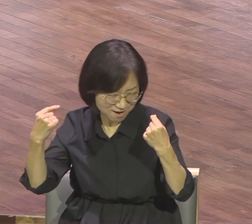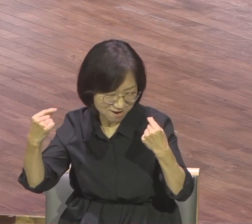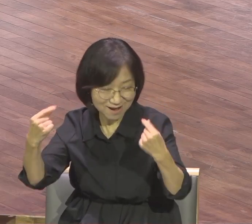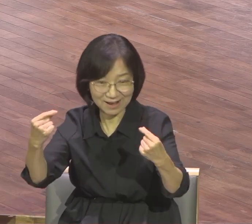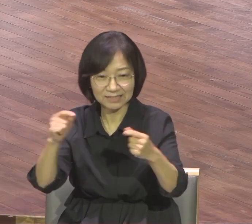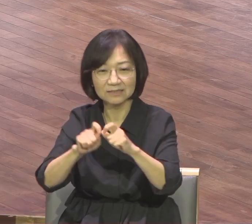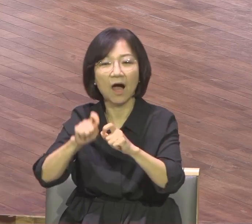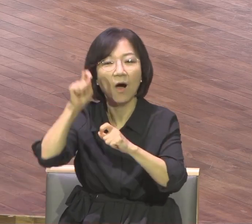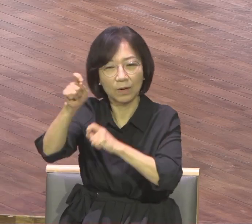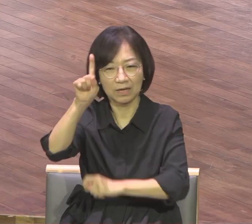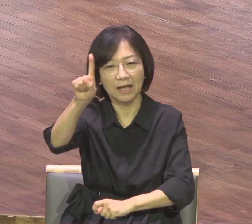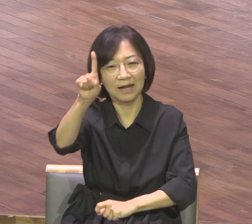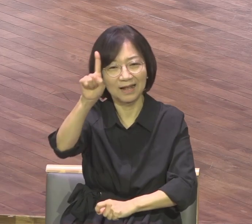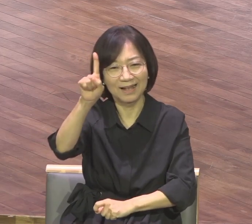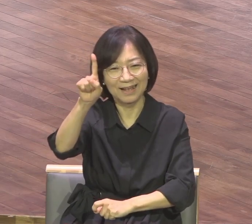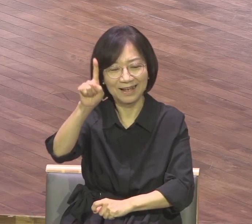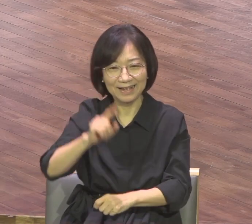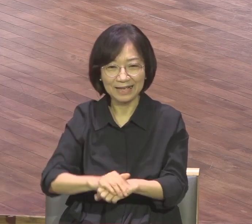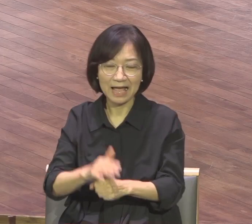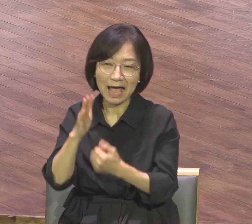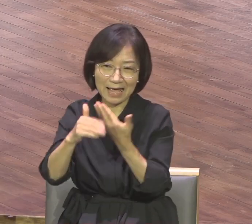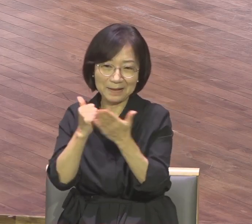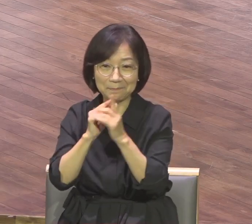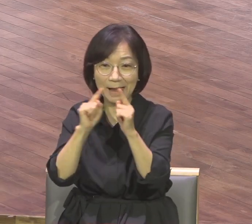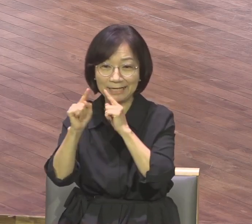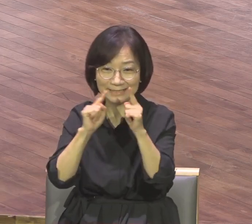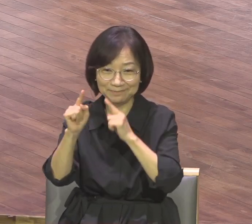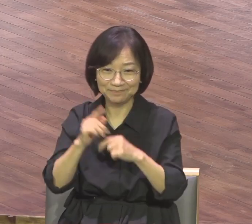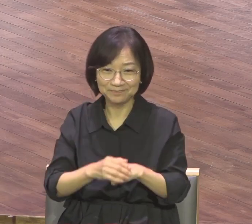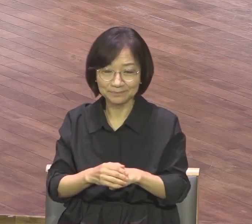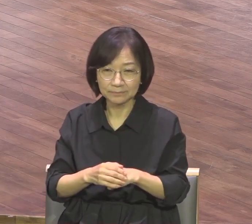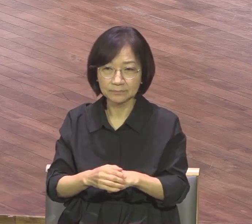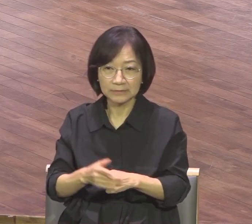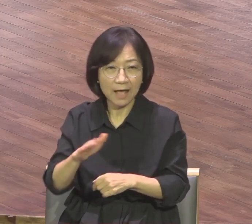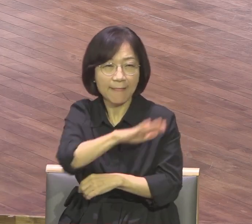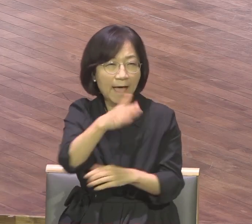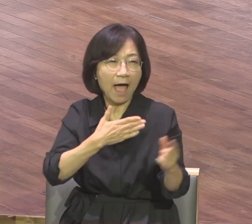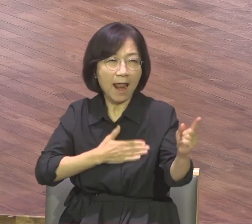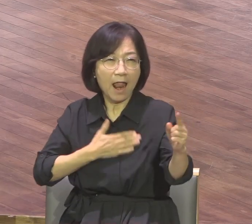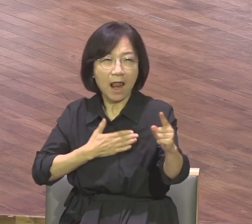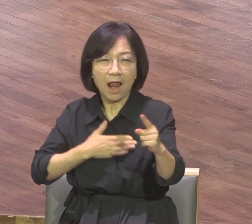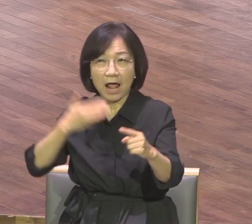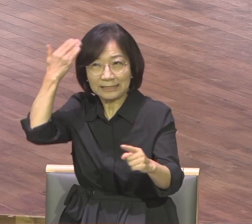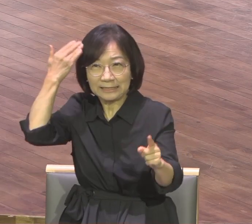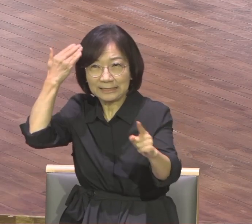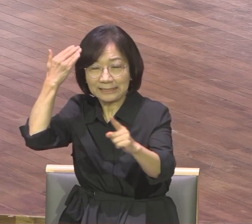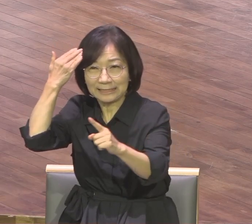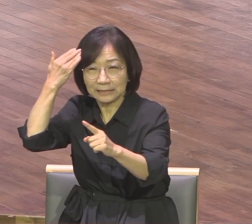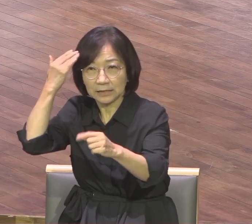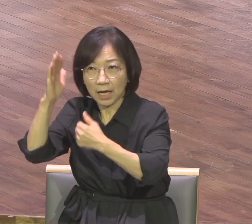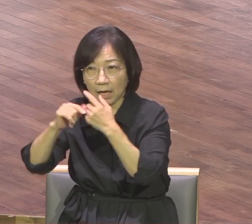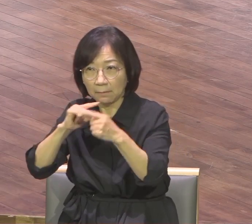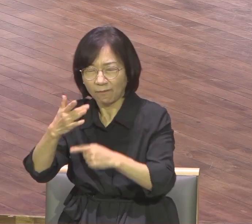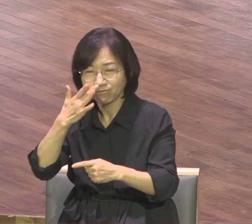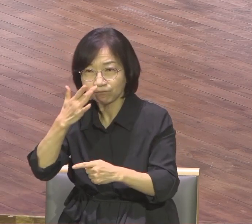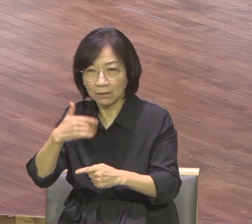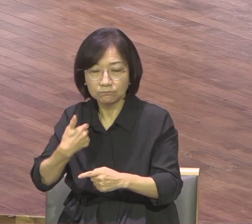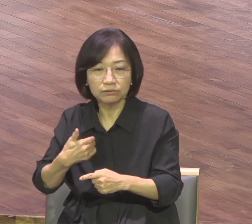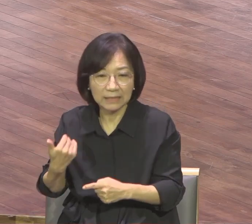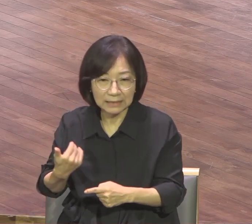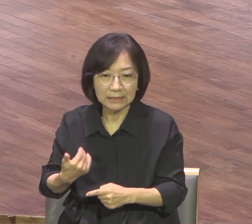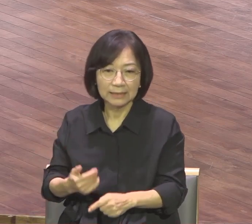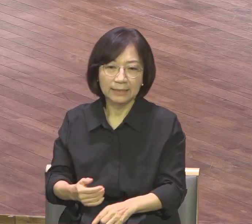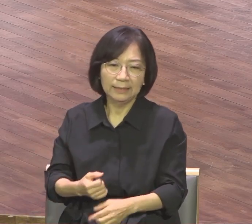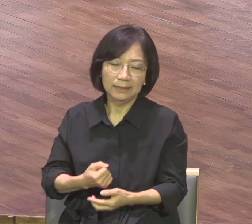하나님의 말씀만 영원한데 말씀이 뻥이야. 말씀만 없어. 다른 거 다 있어. 다른 거 다 알아. 되게